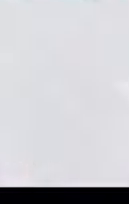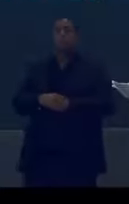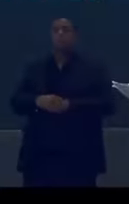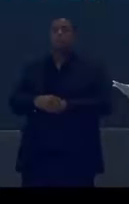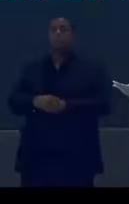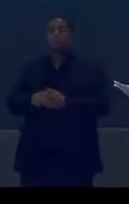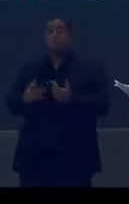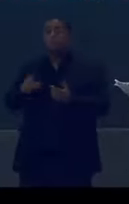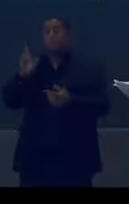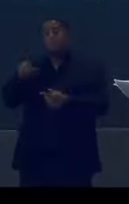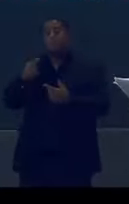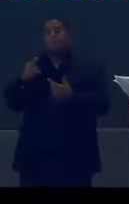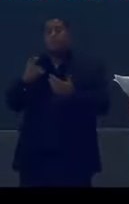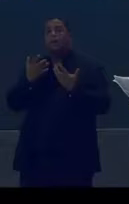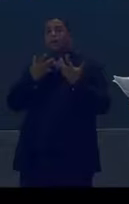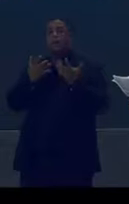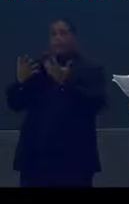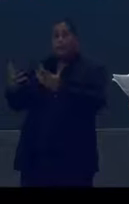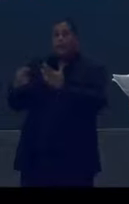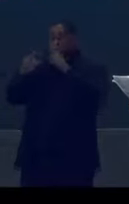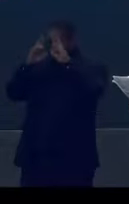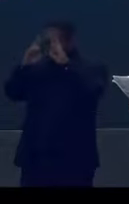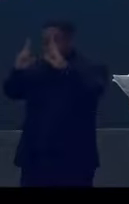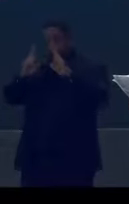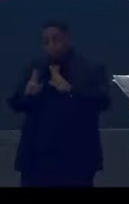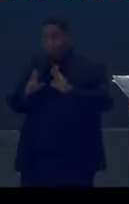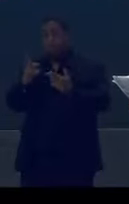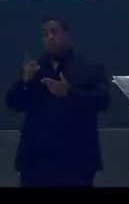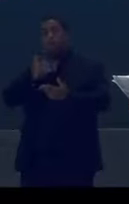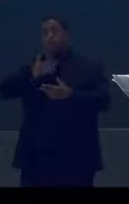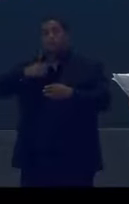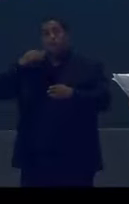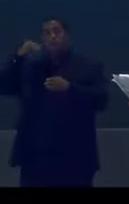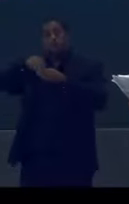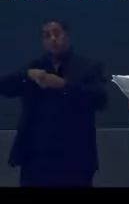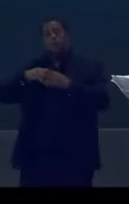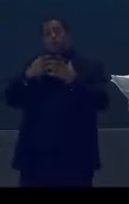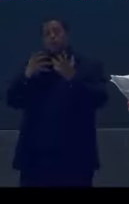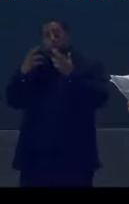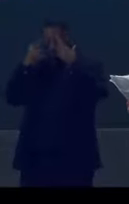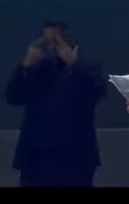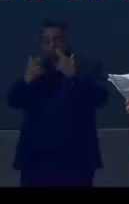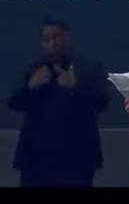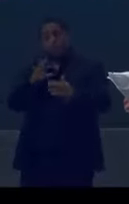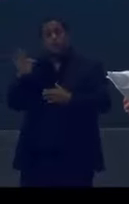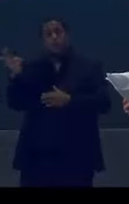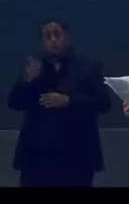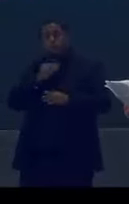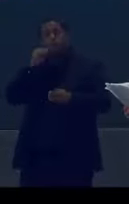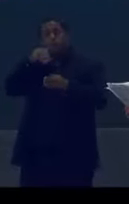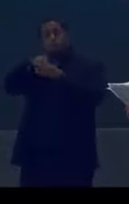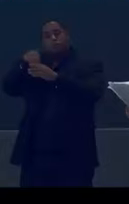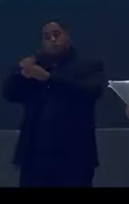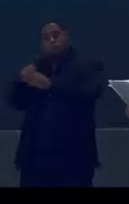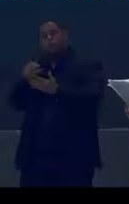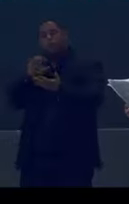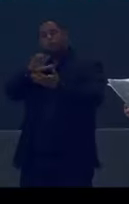Judiciário. Almejamos respeito à vontade eleitoral depositada nas urnas.